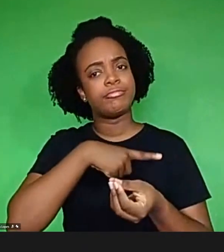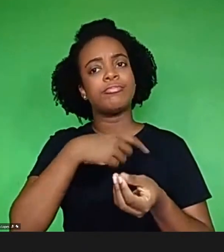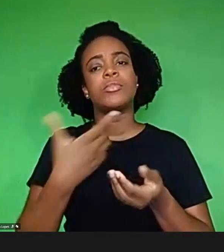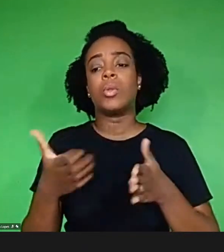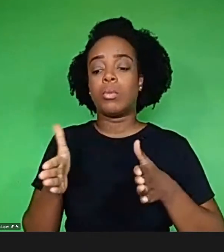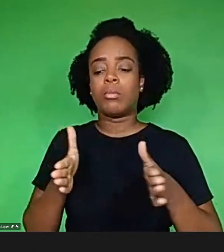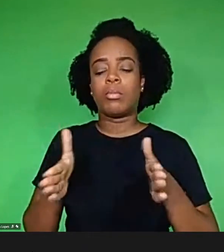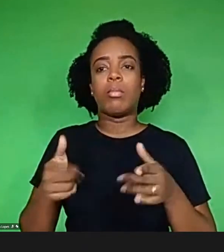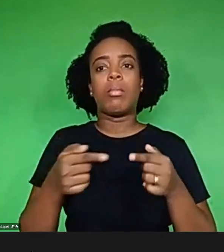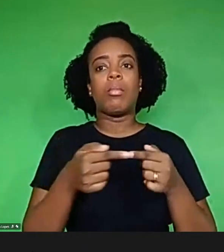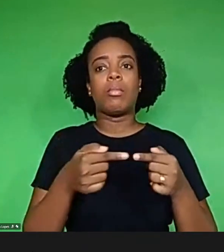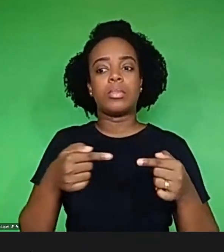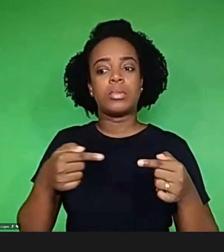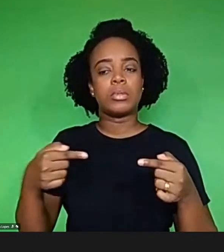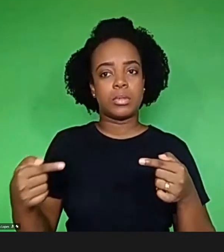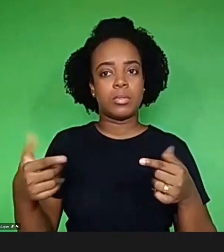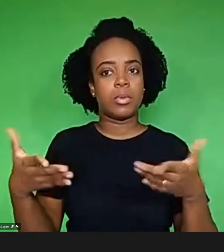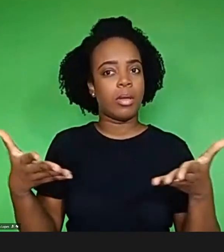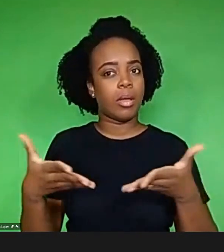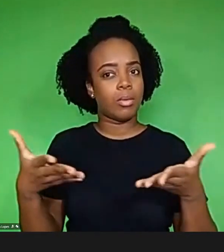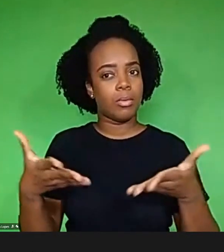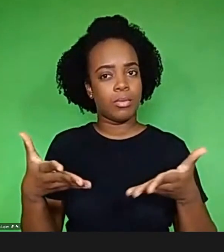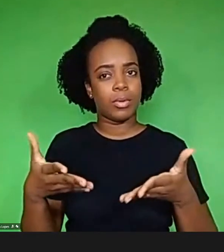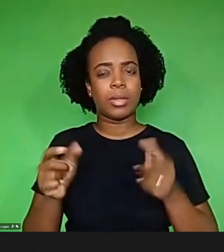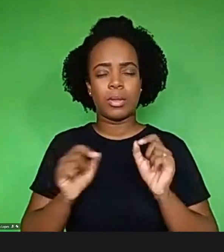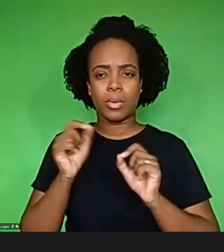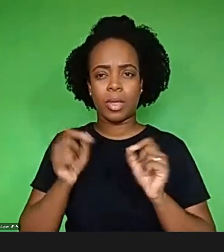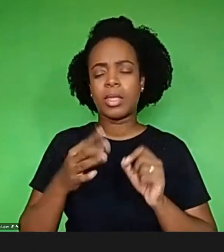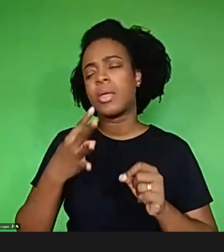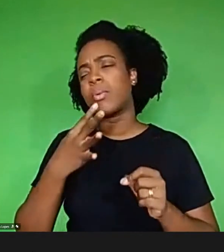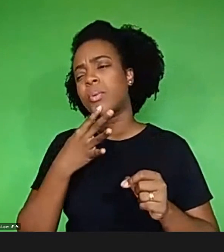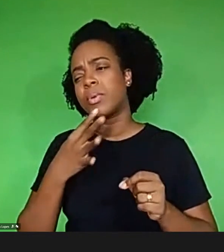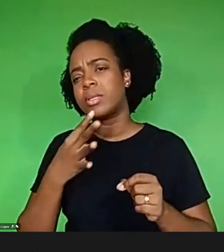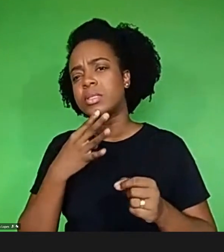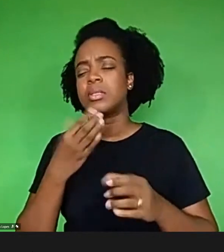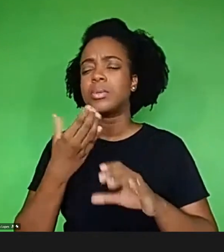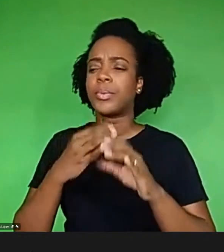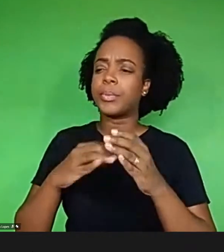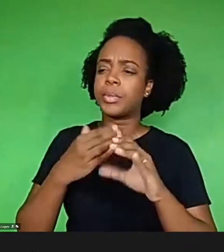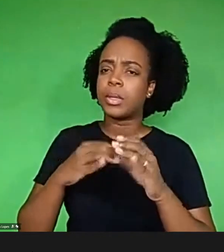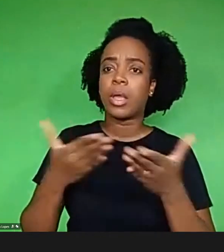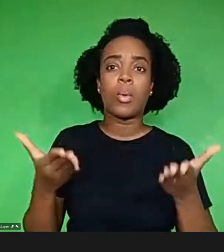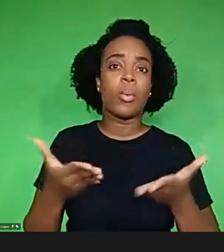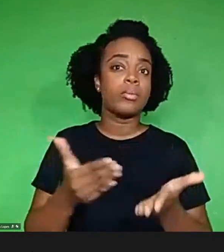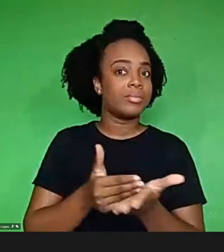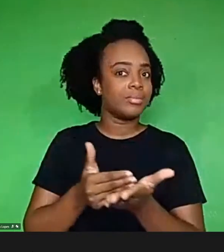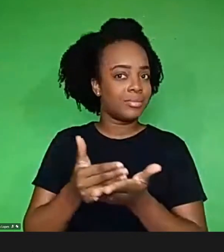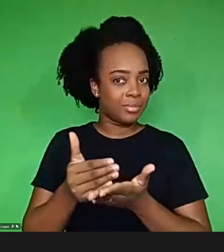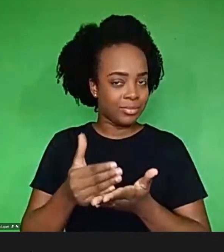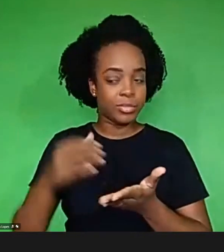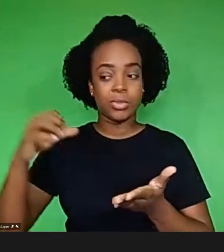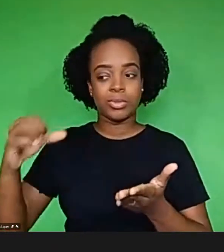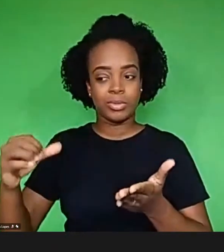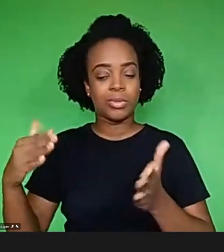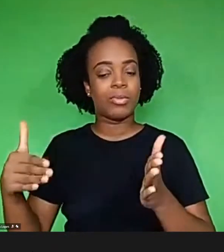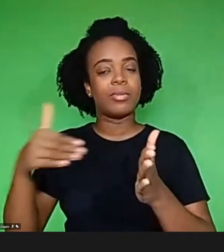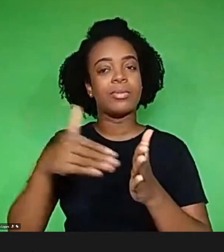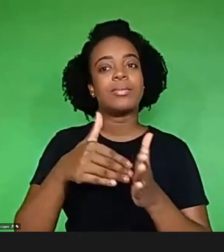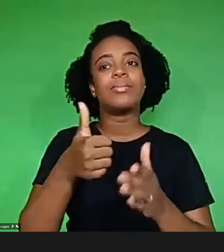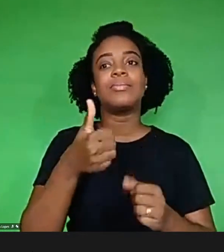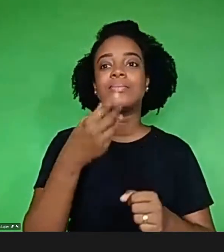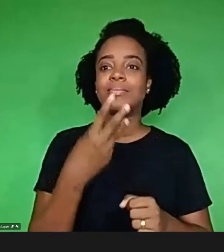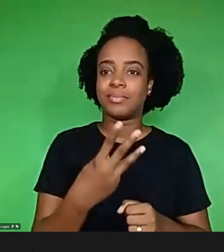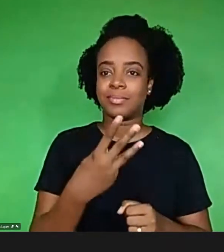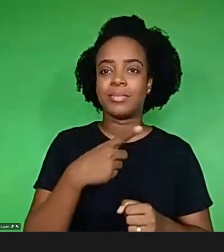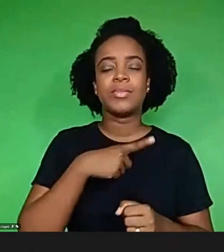essa primeira semana que vai ocorrer agora, né, começando hoje, do dia 9 ao dia 13. Então, nessa